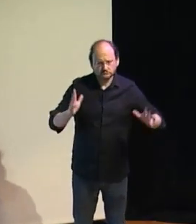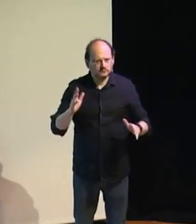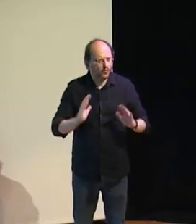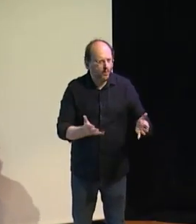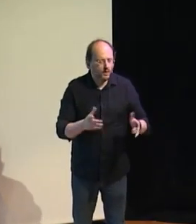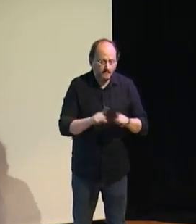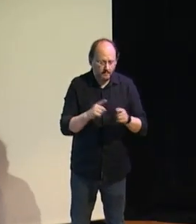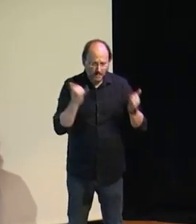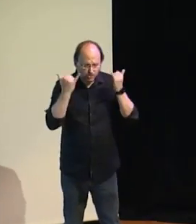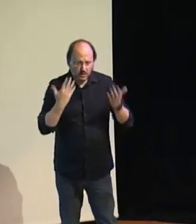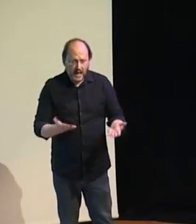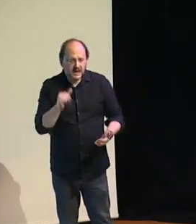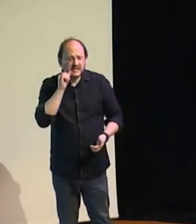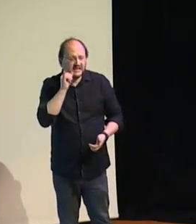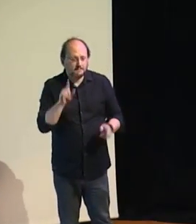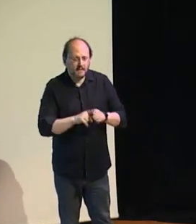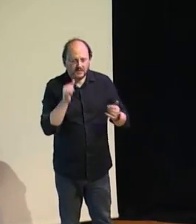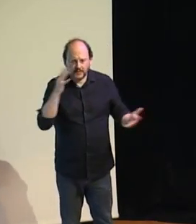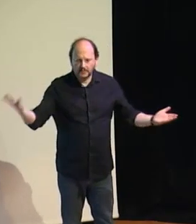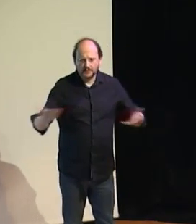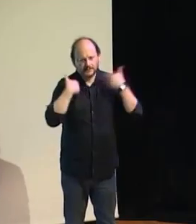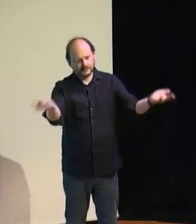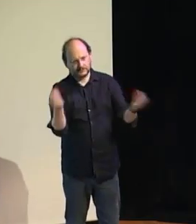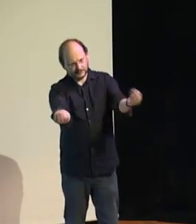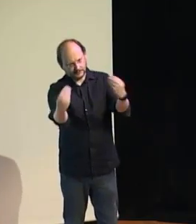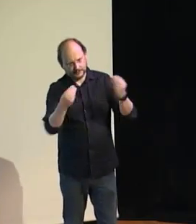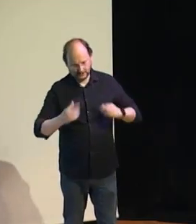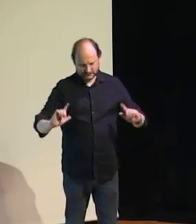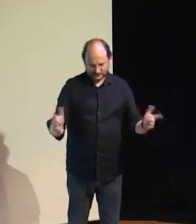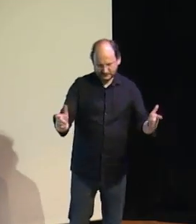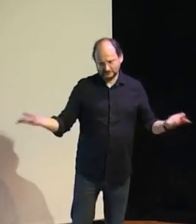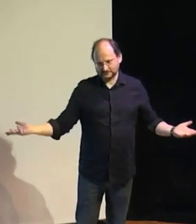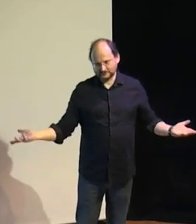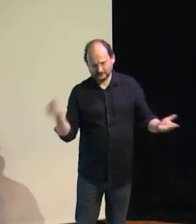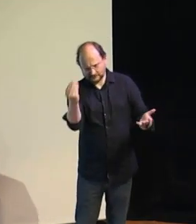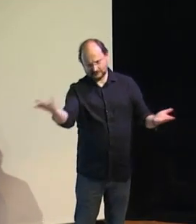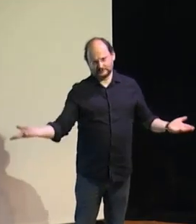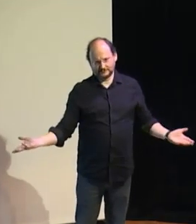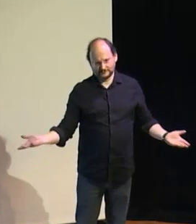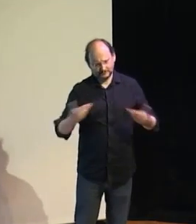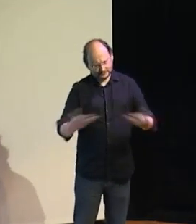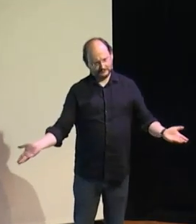Et donc les Romains avaient une gestualité, mais on pourrait assimiler ça aux Italiens d'aujourd'hui, qui font un peu ces gestes-là.